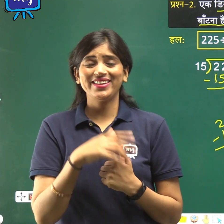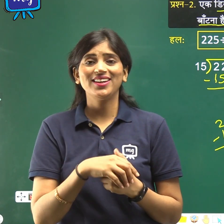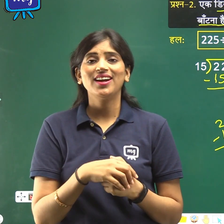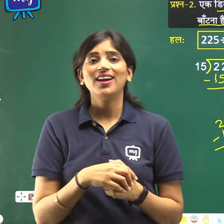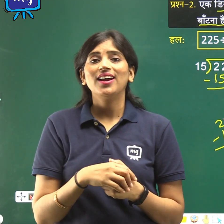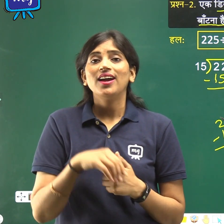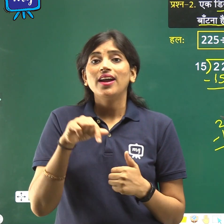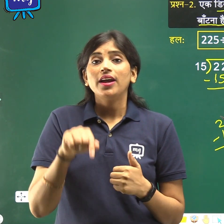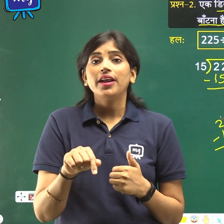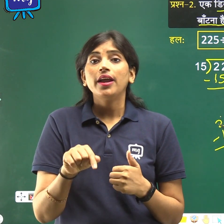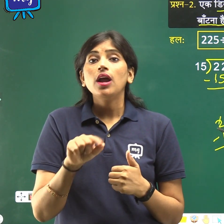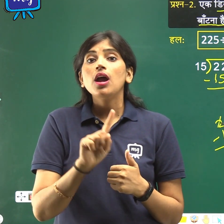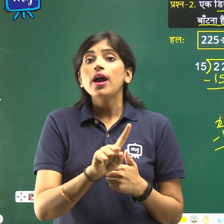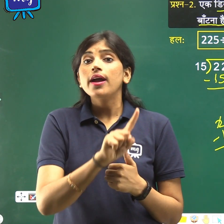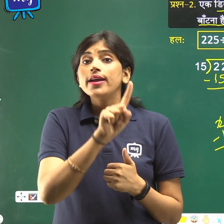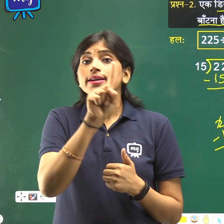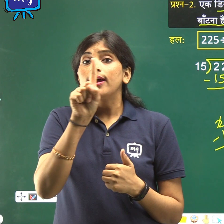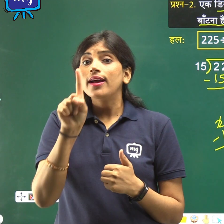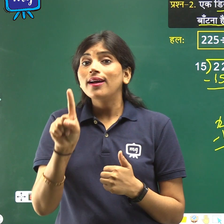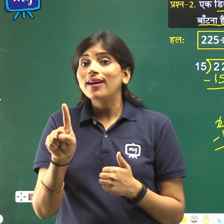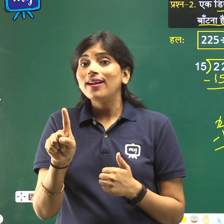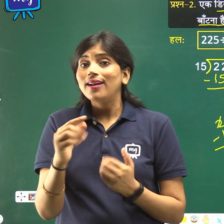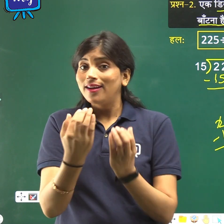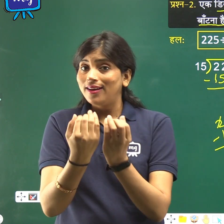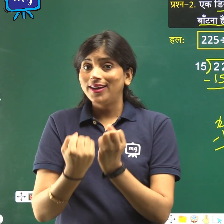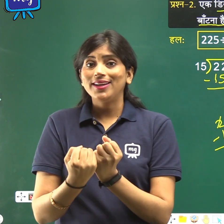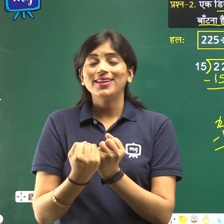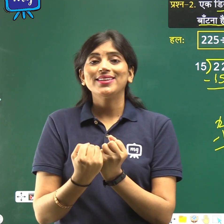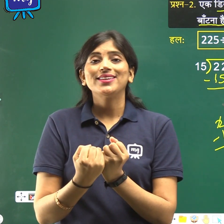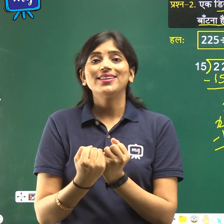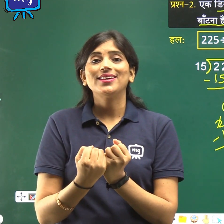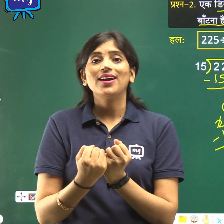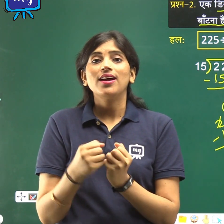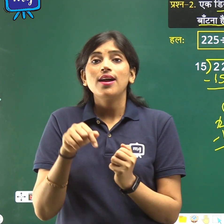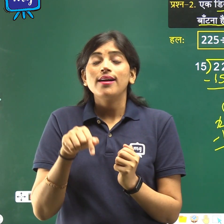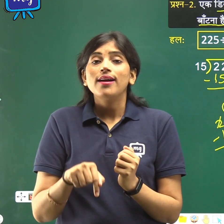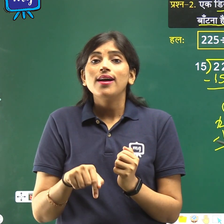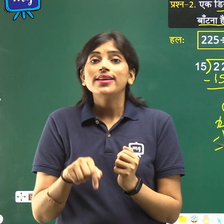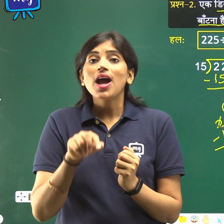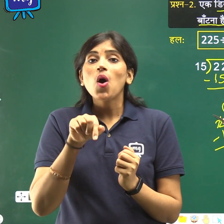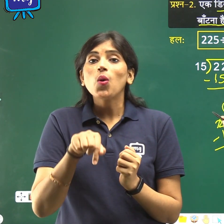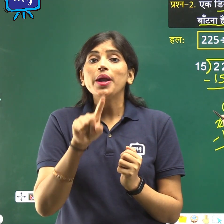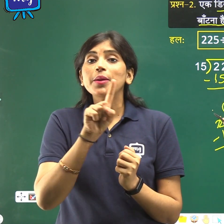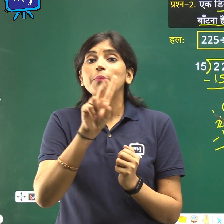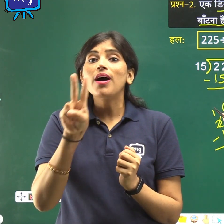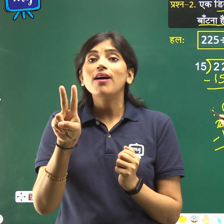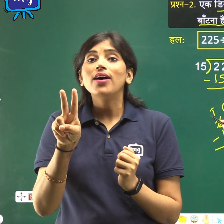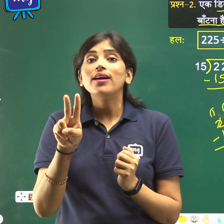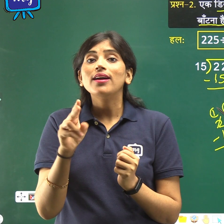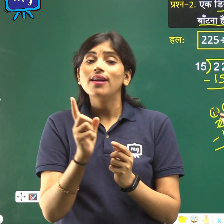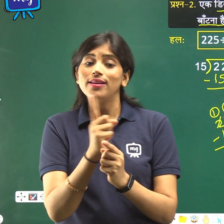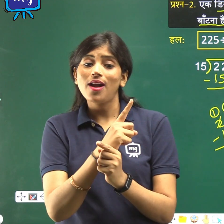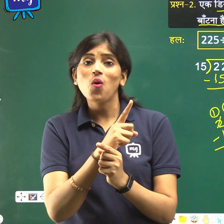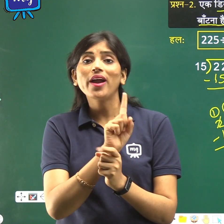नहीं। तो इधर से हमने एक संख्या उधार ली। तो यहाँ हो गए 12 और यहाँ हो